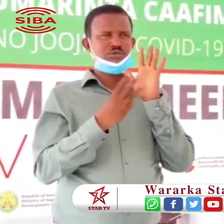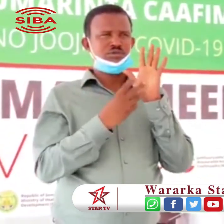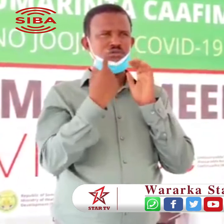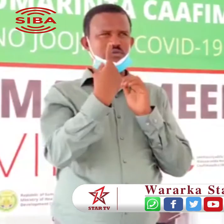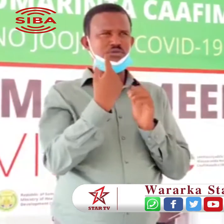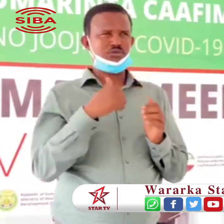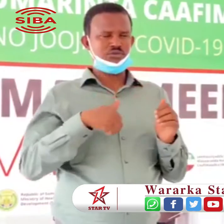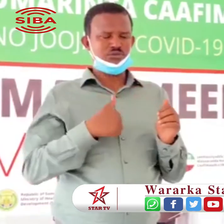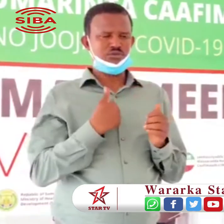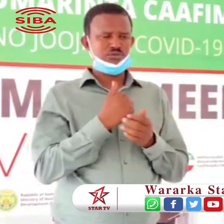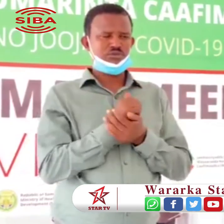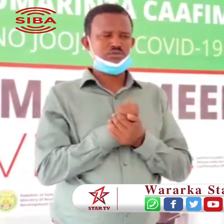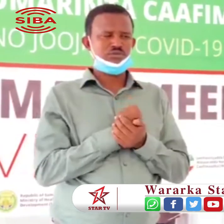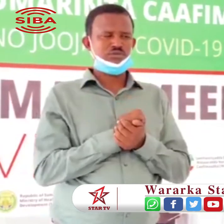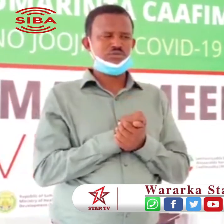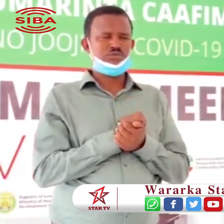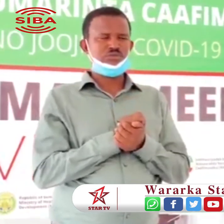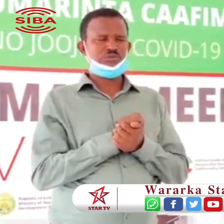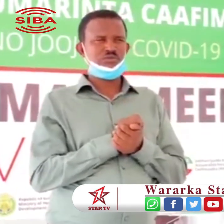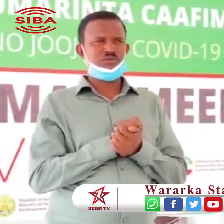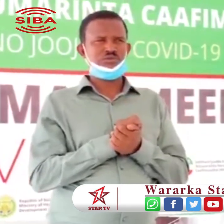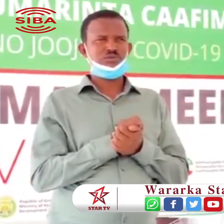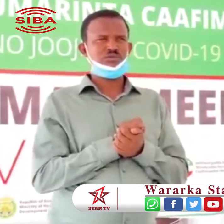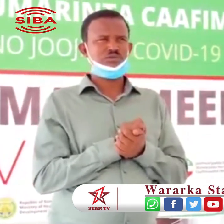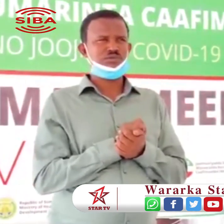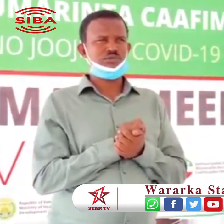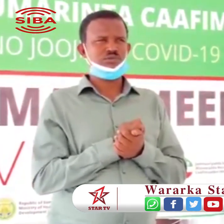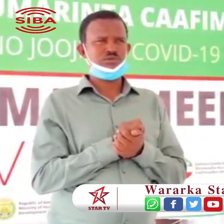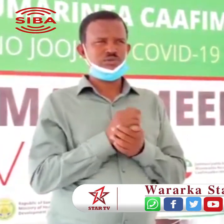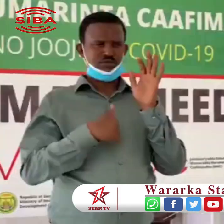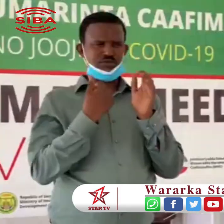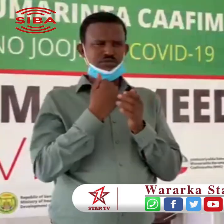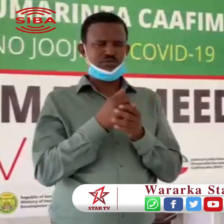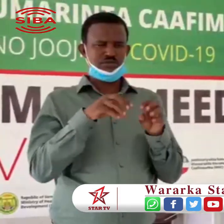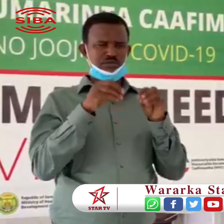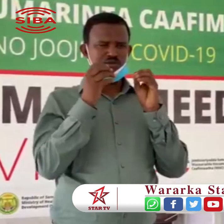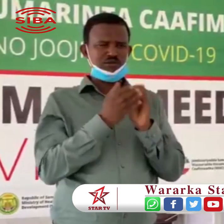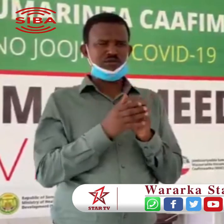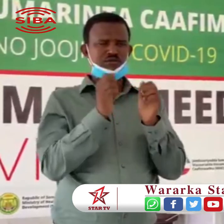600 iyo 80 qof. Haddaba haddii aan dib ugu noqdo 18 qof ee laga helay